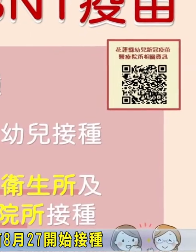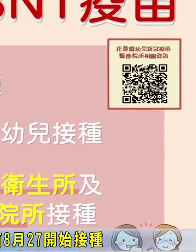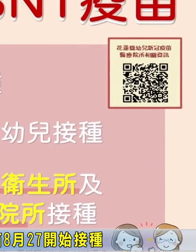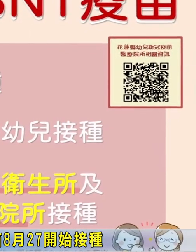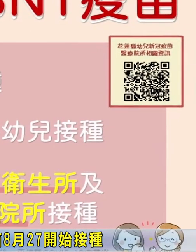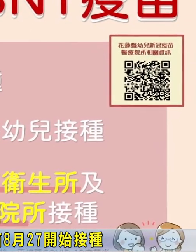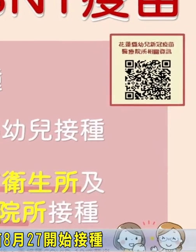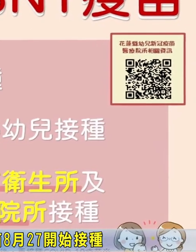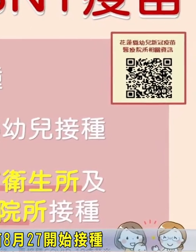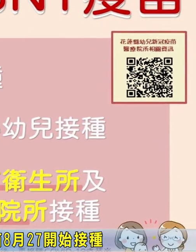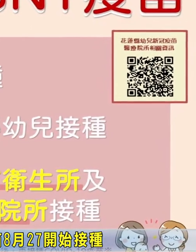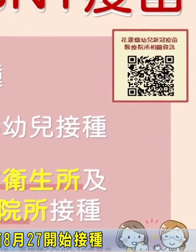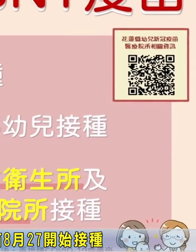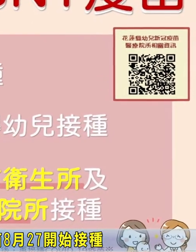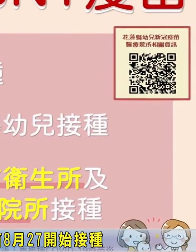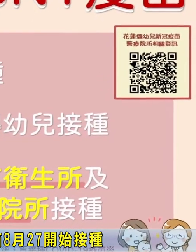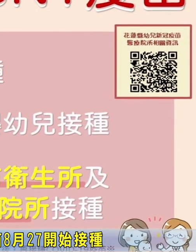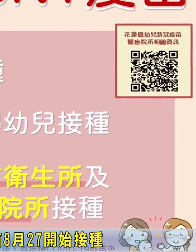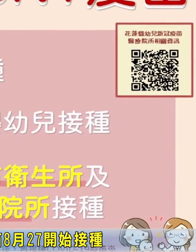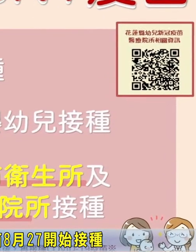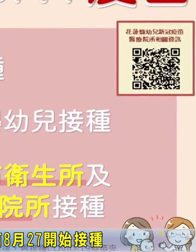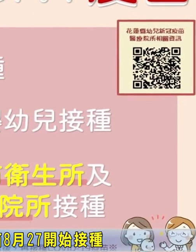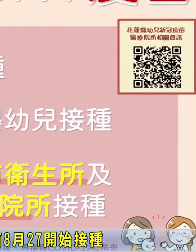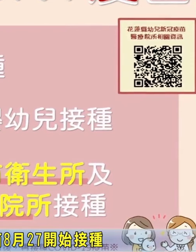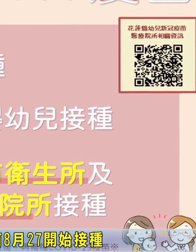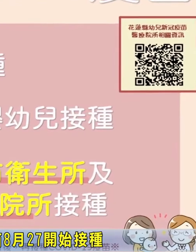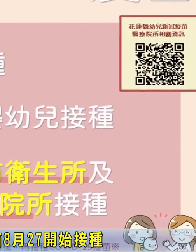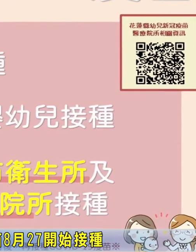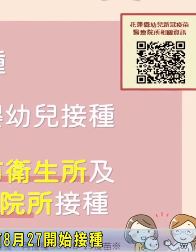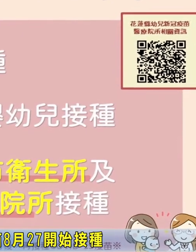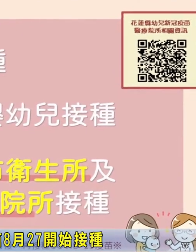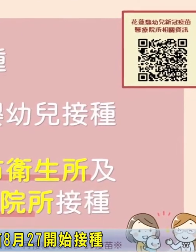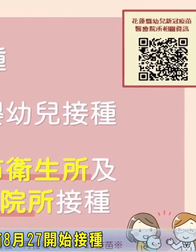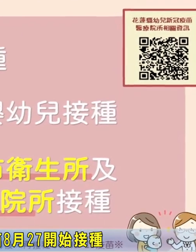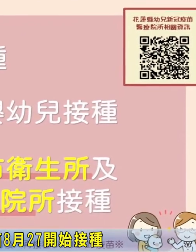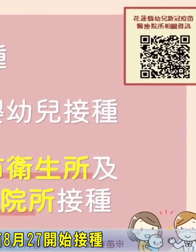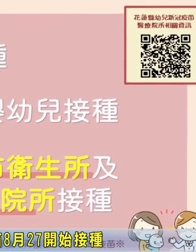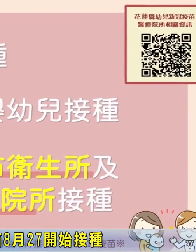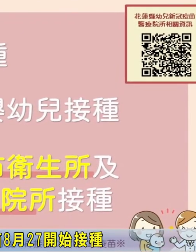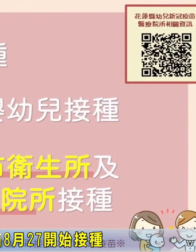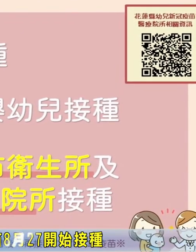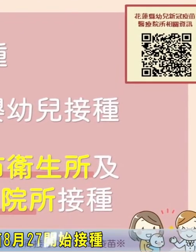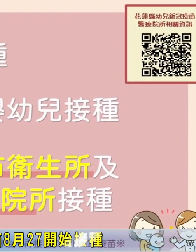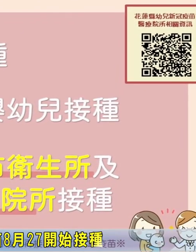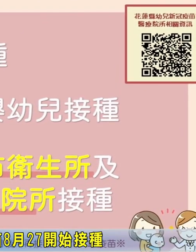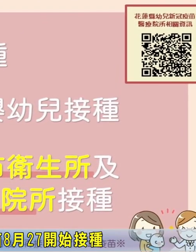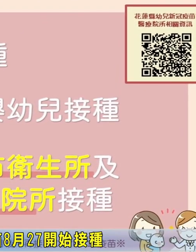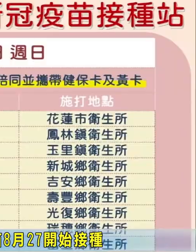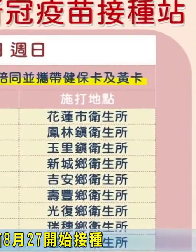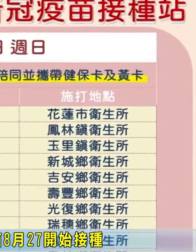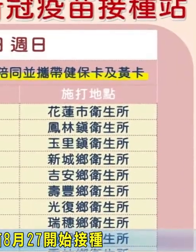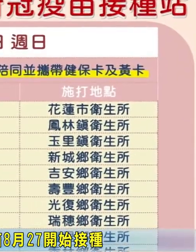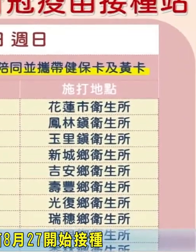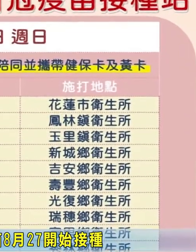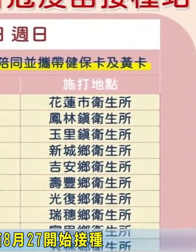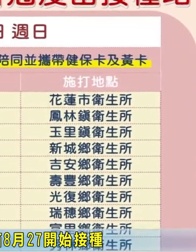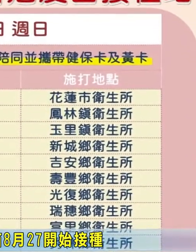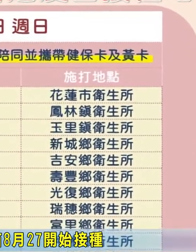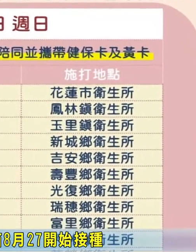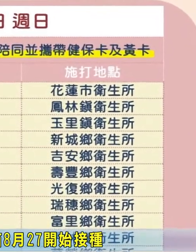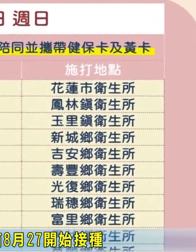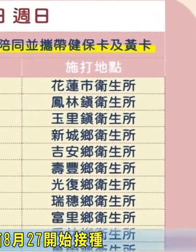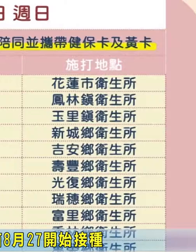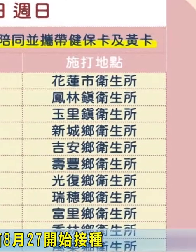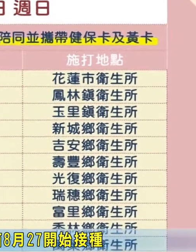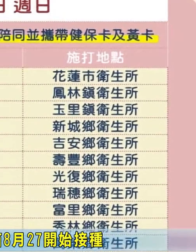苗8月27号开始接种，提供给6个月至4岁的婴幼儿进行接种，可以到全县